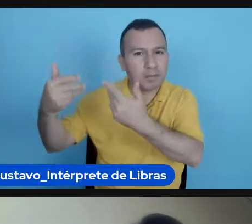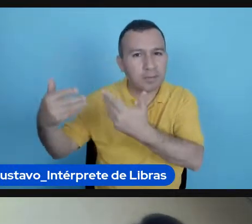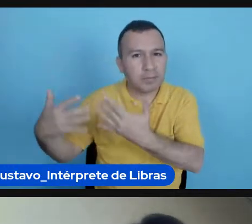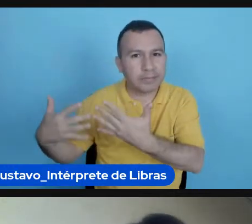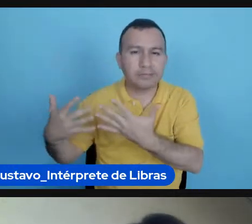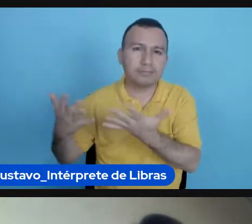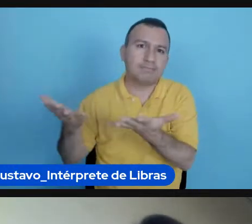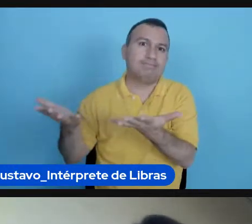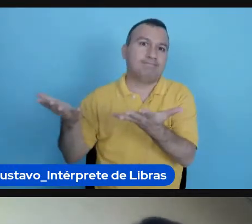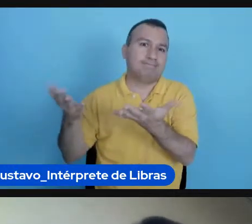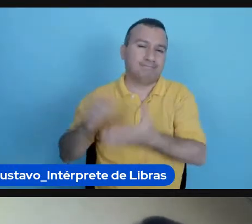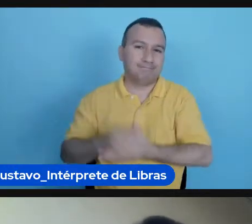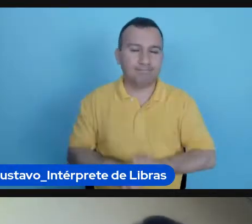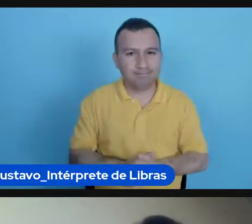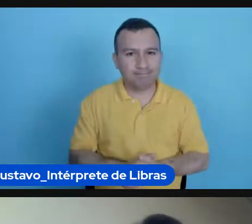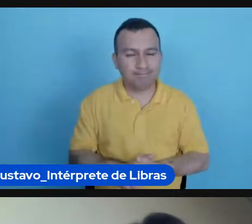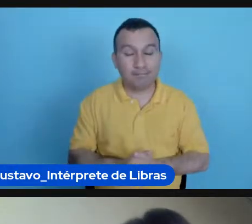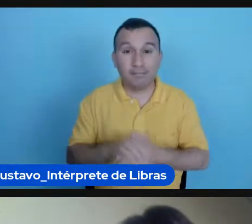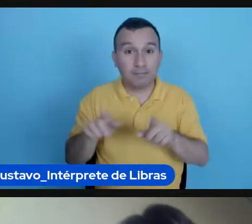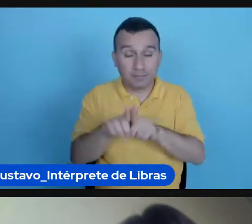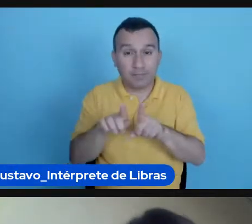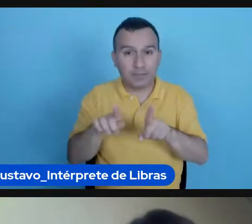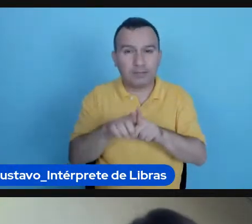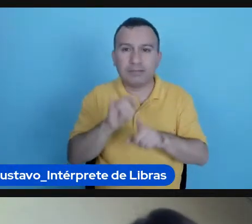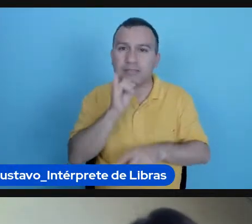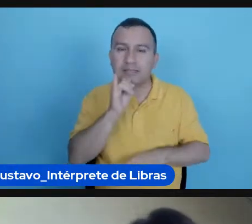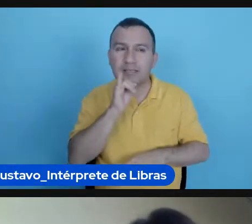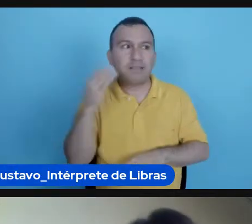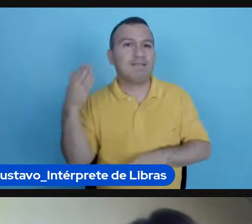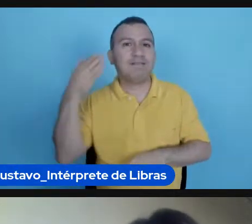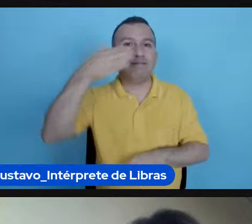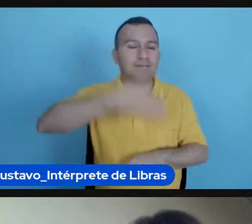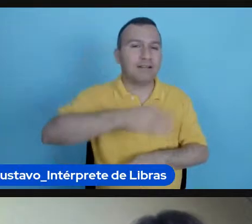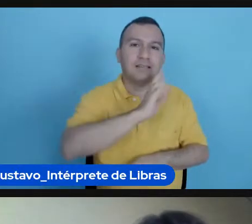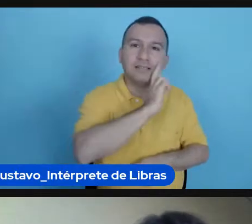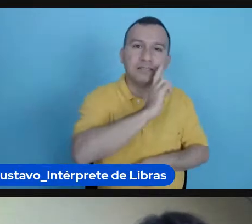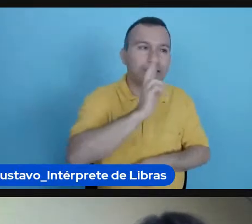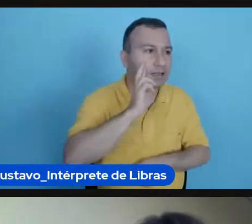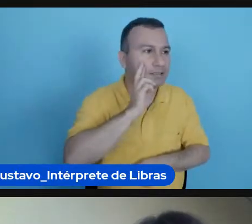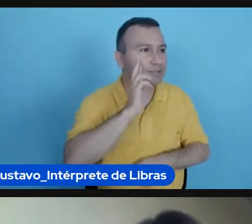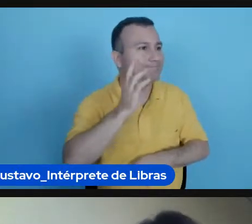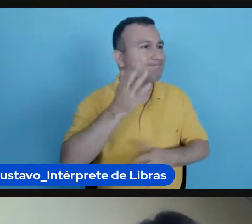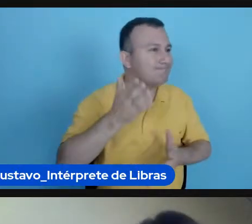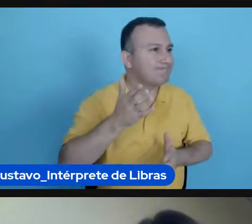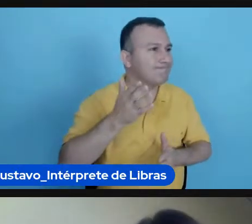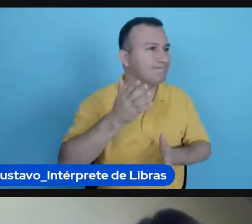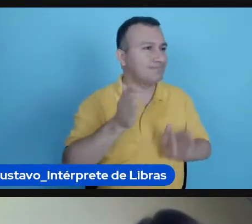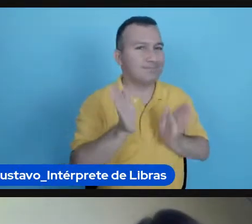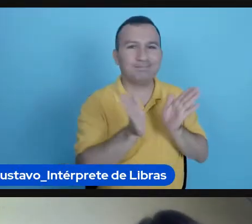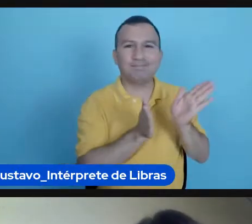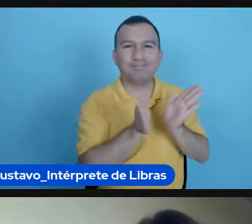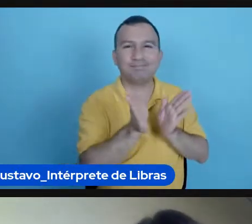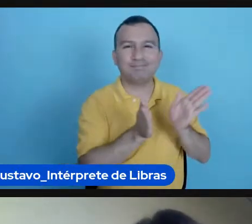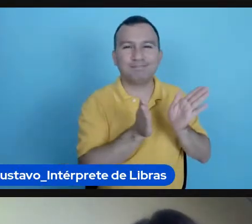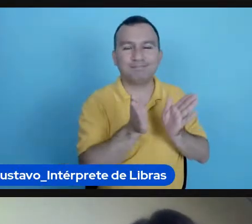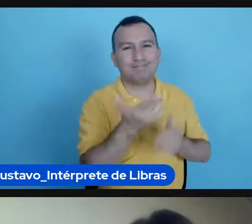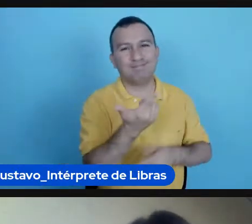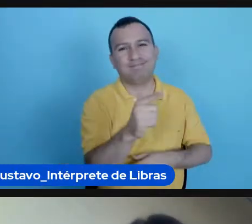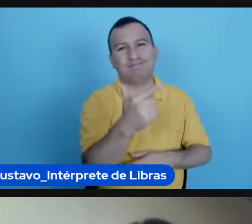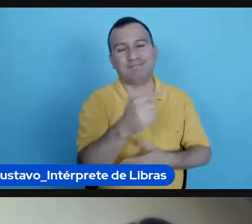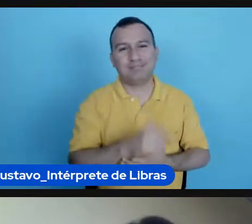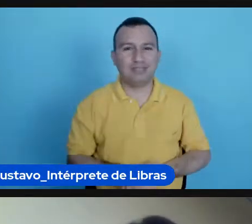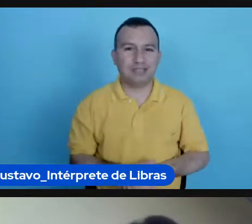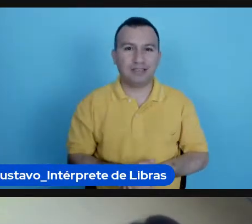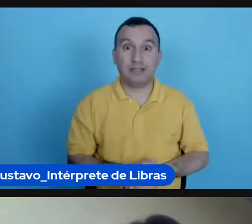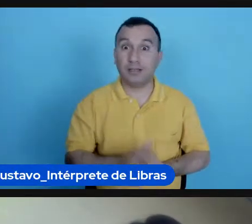inacessível, então, quem eles enxergam? Quem se enxerga quando a gente faz, cria uma arquitetura que tem escada? Quando a